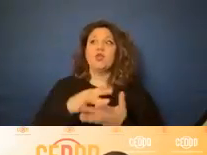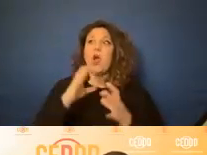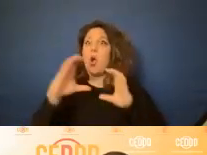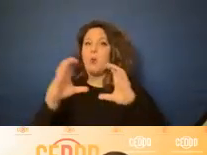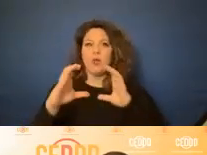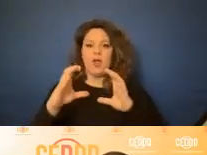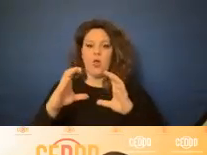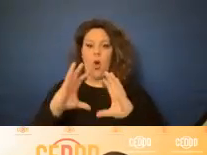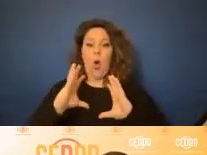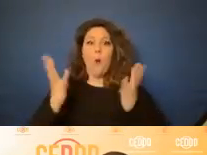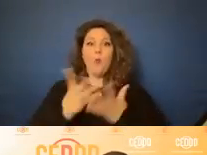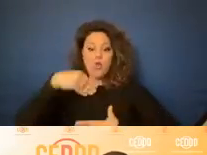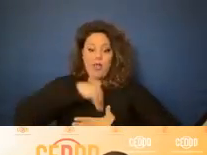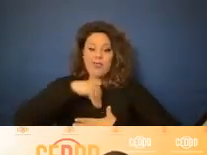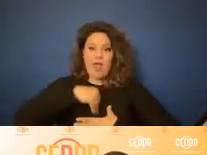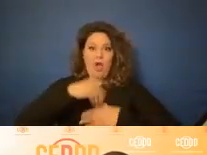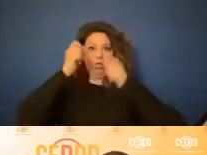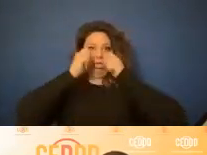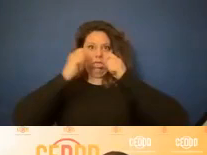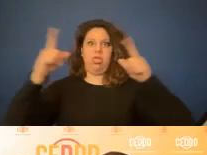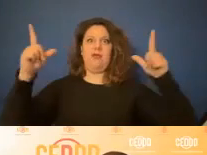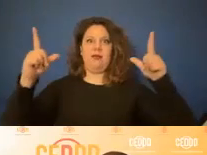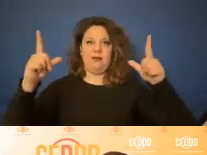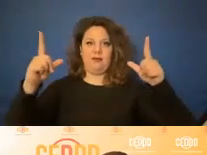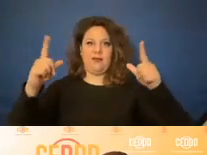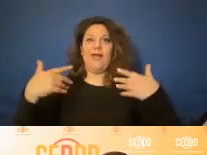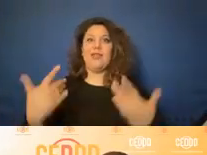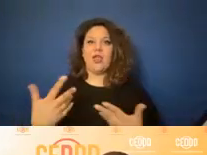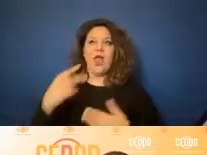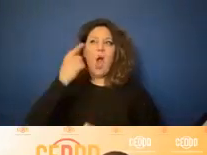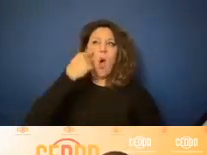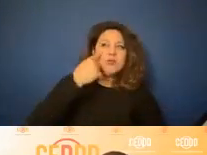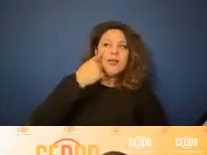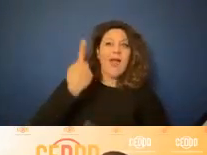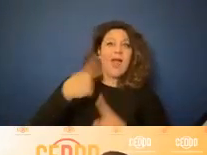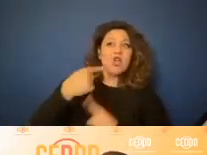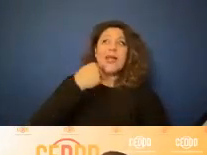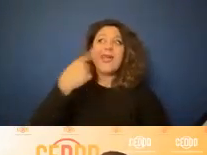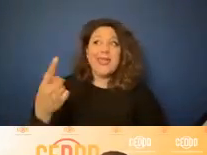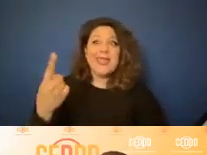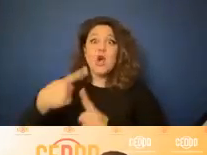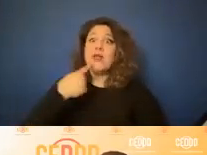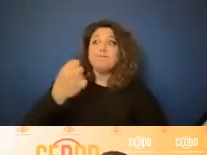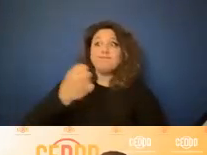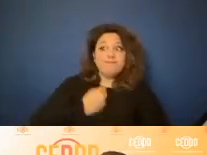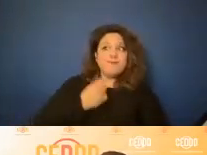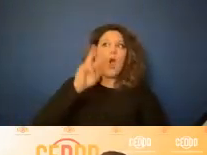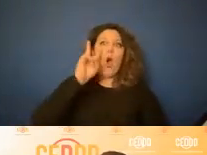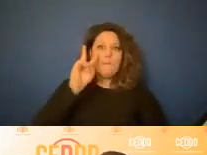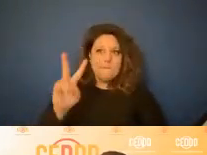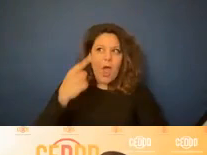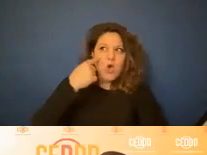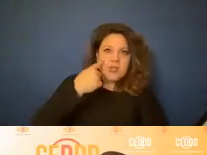de la persona. Por tanto, hay que observar tanto a lo que dice como lo que no dice, pero no solo la víctima, el agresor y